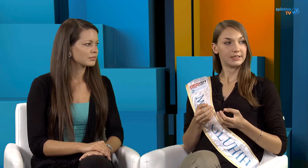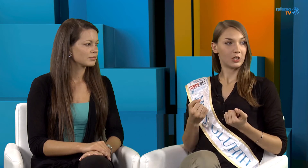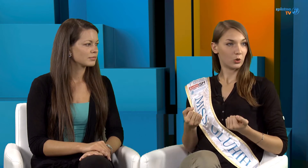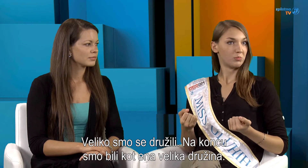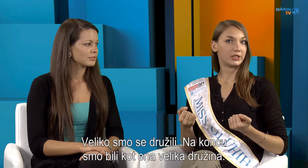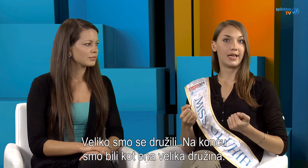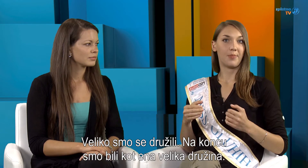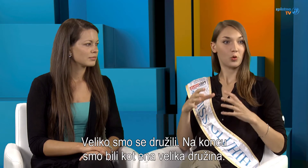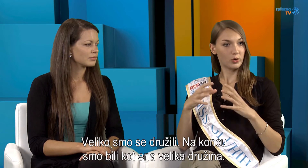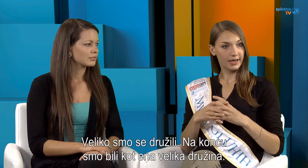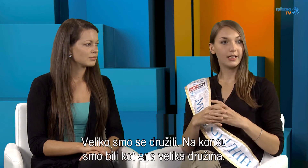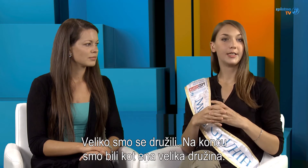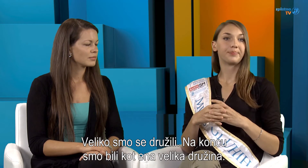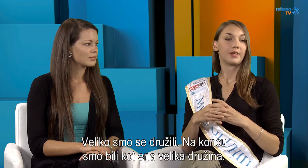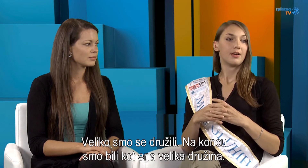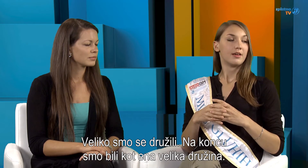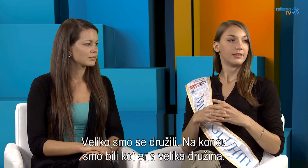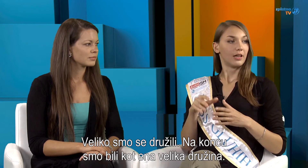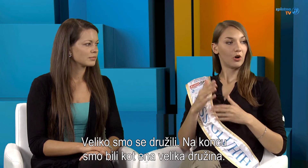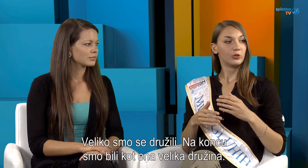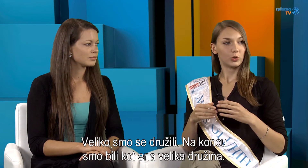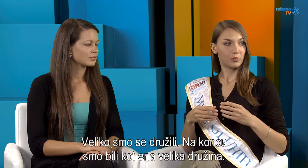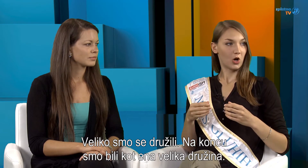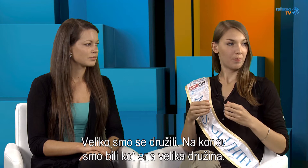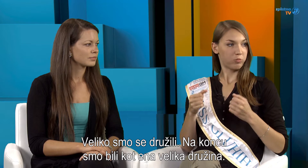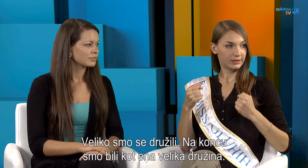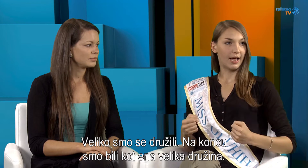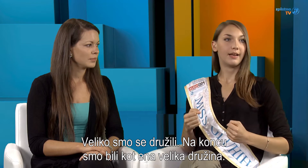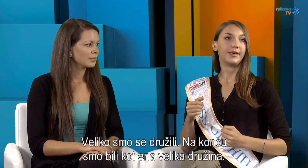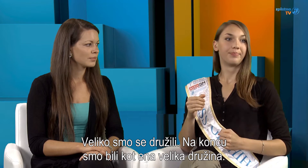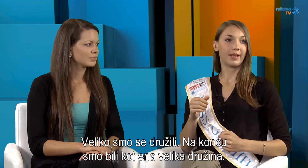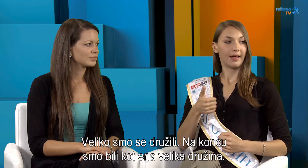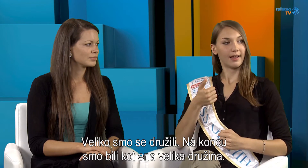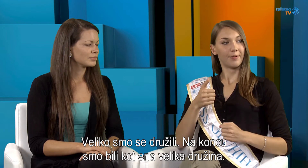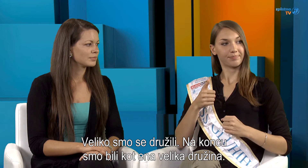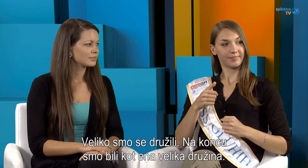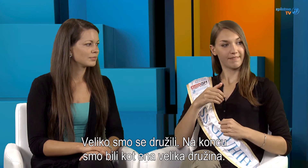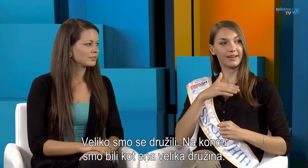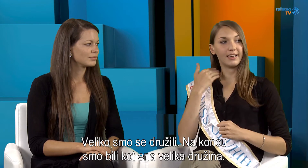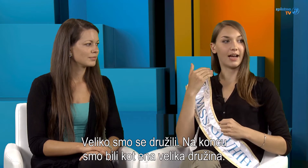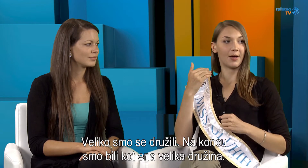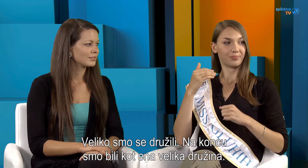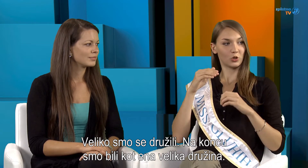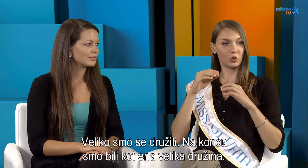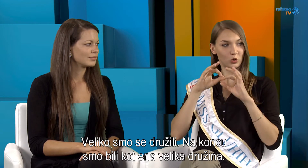Zelo smo se ujeli in na koncu smo postali ena velika